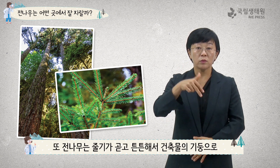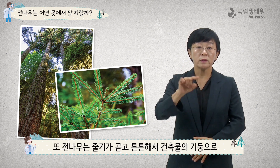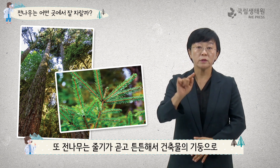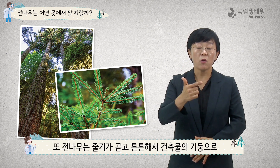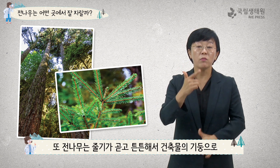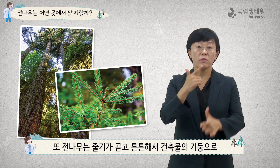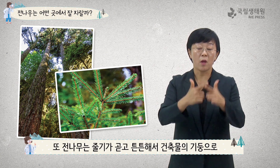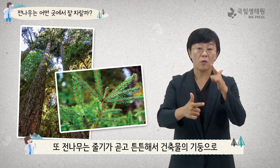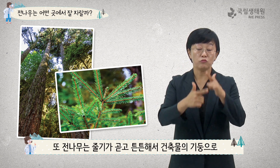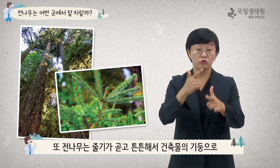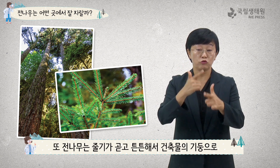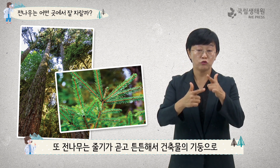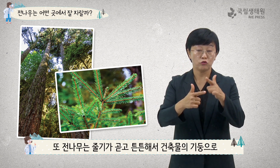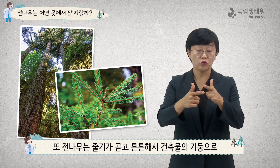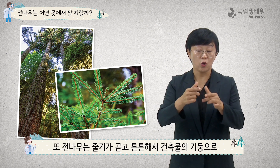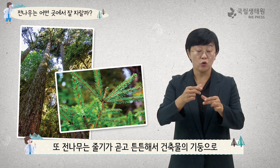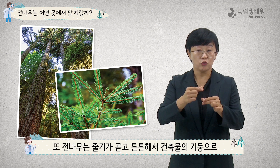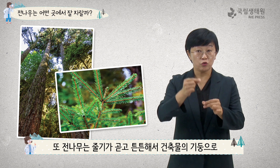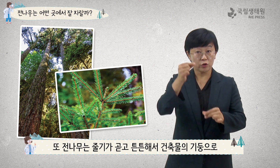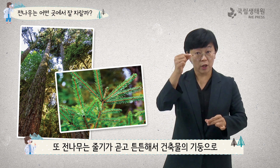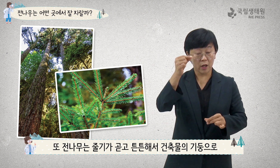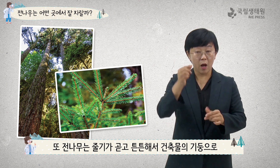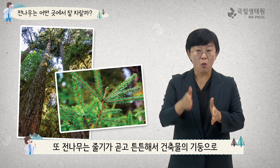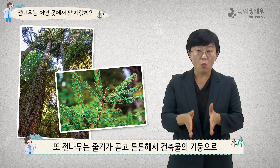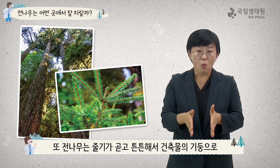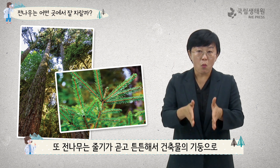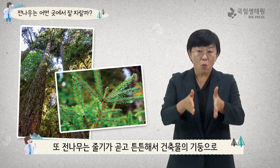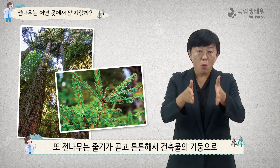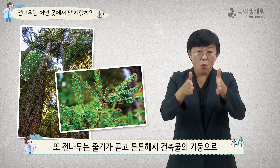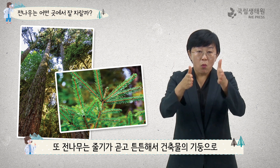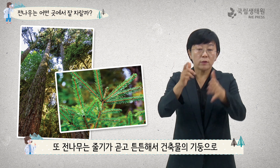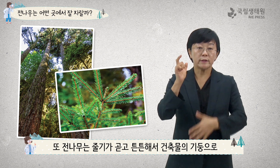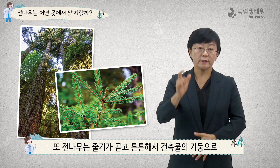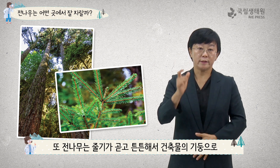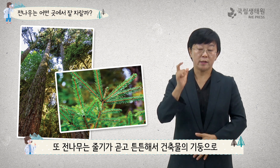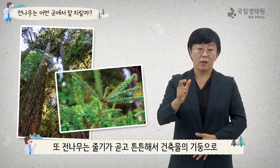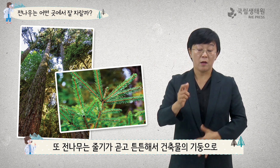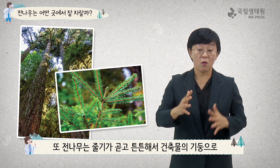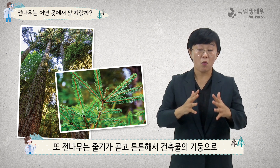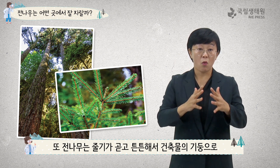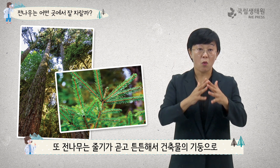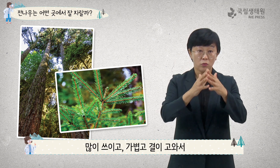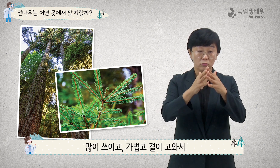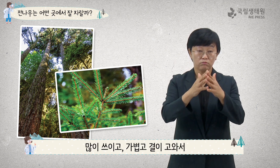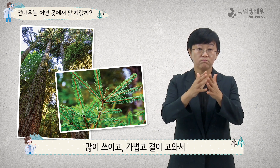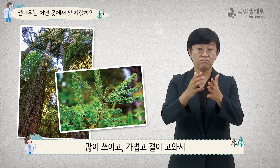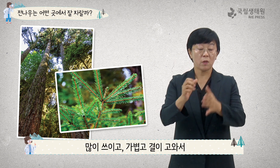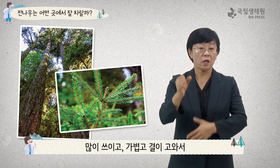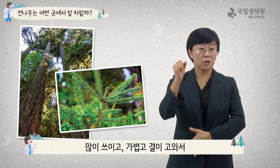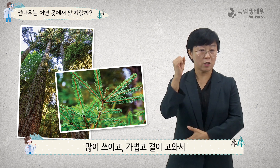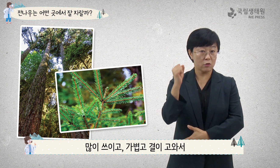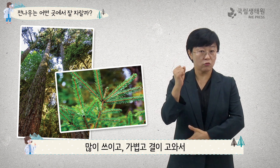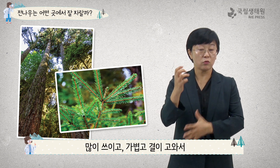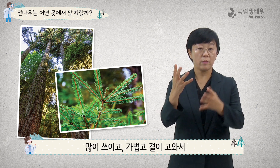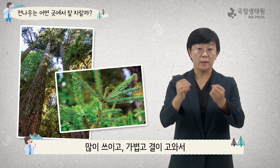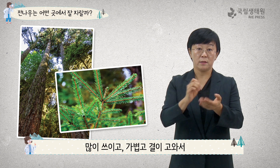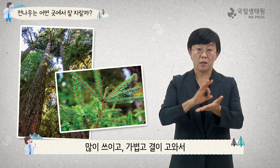또 전나무는 줄기가 곧고 튼튼해서 건축물의 기둥으로 많이 쓰이고 가볍고